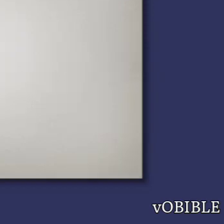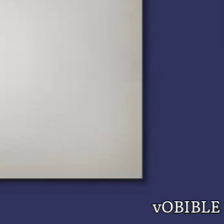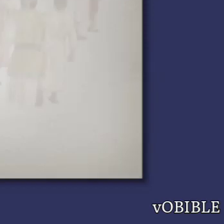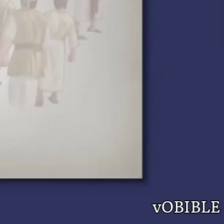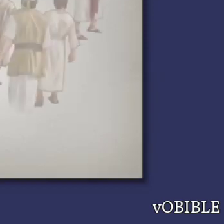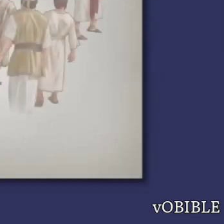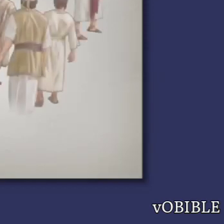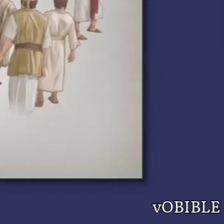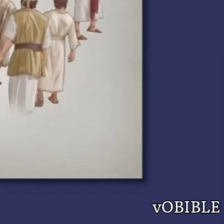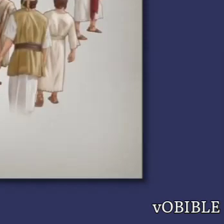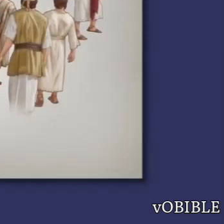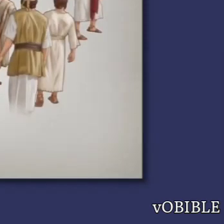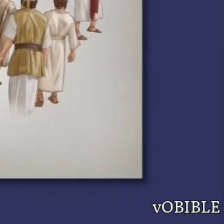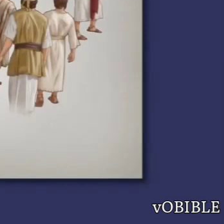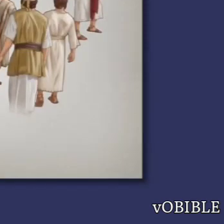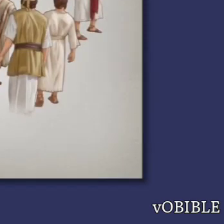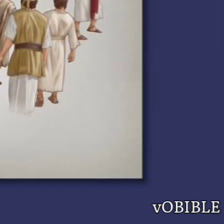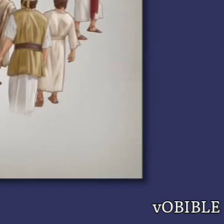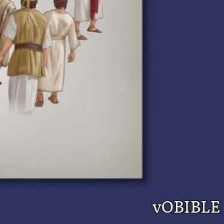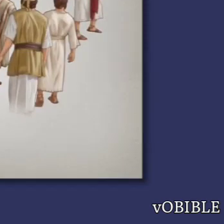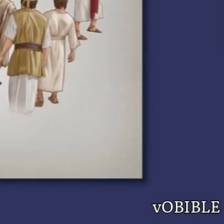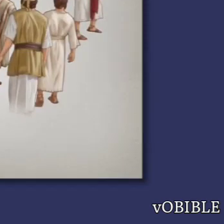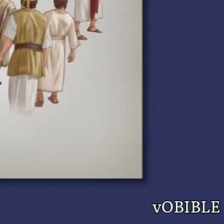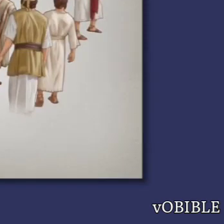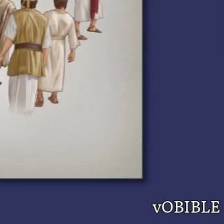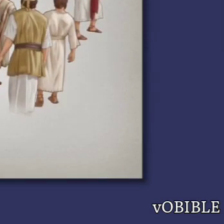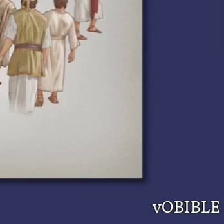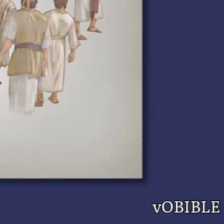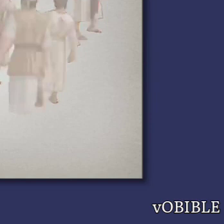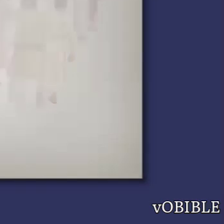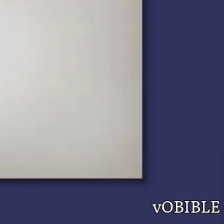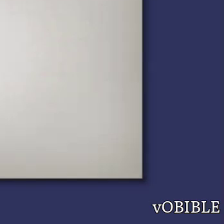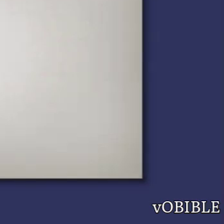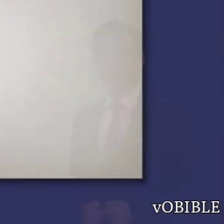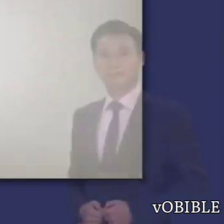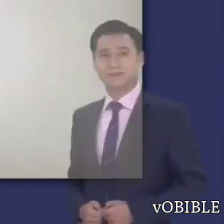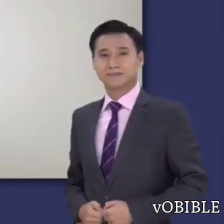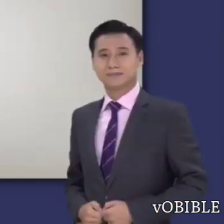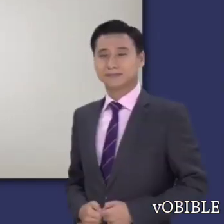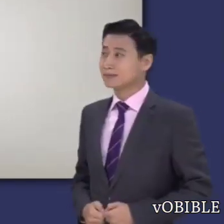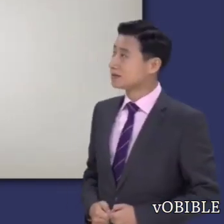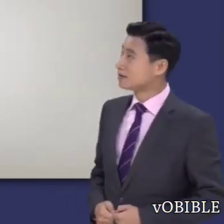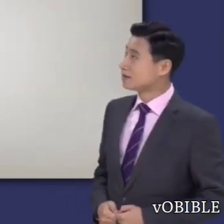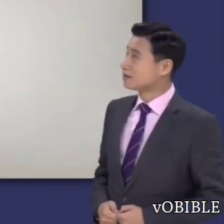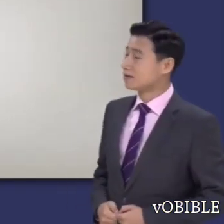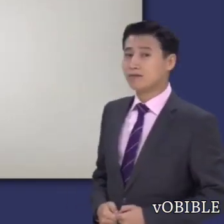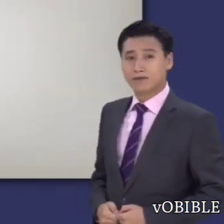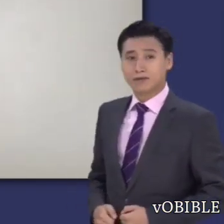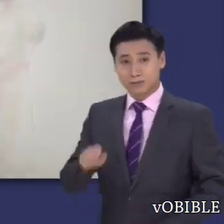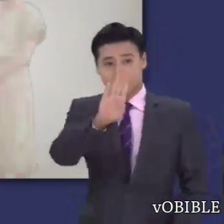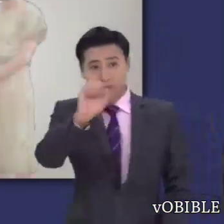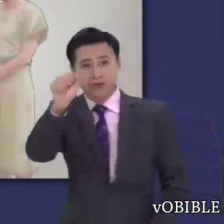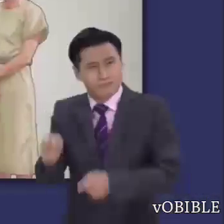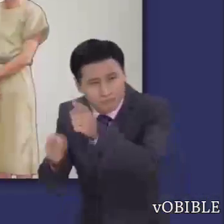彼得像耶稣那样经常引用圣经，为我们树立了好榜样。第四章，使徒彼得强